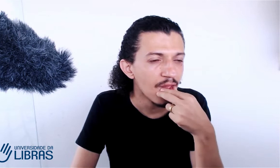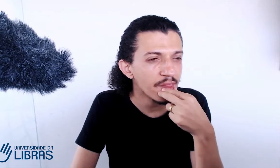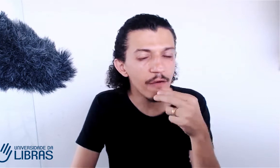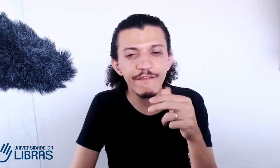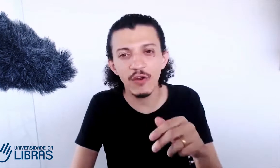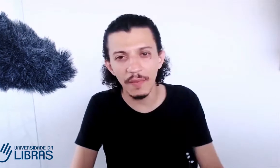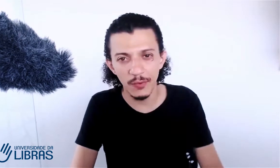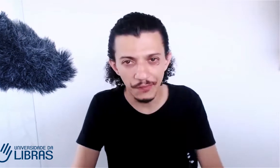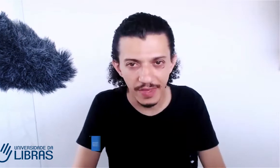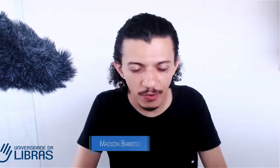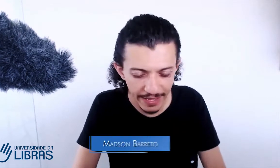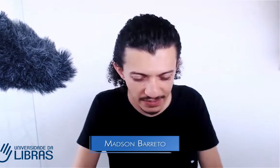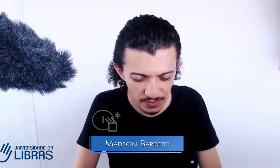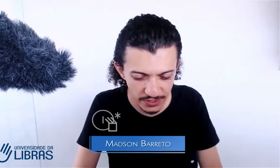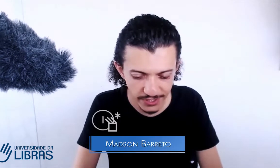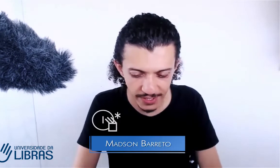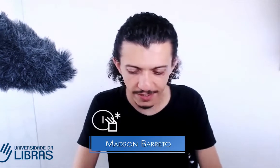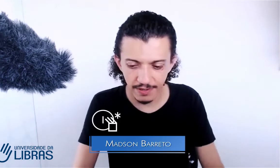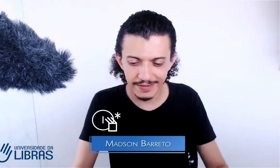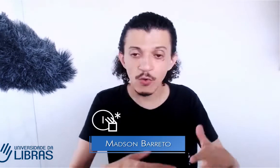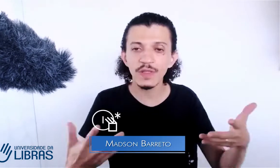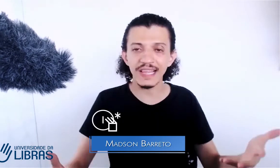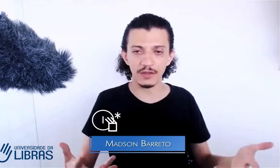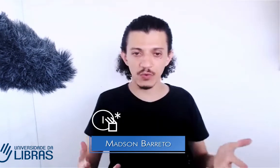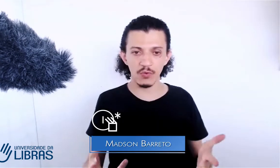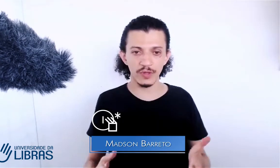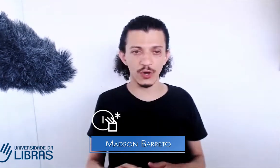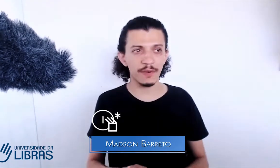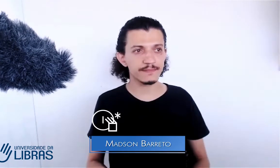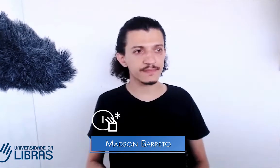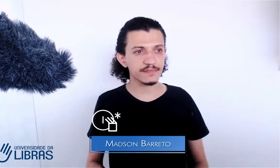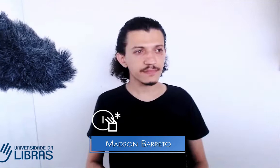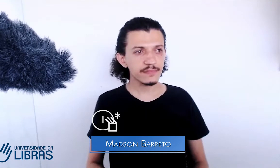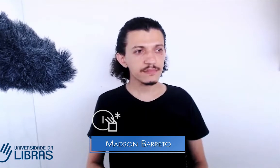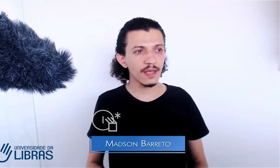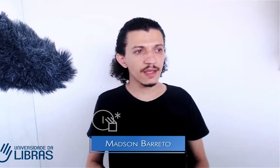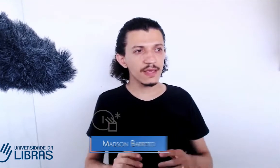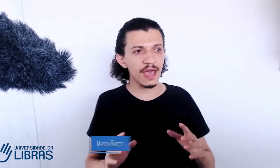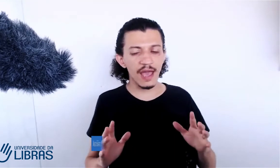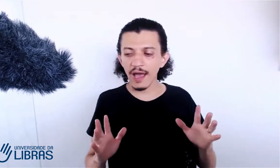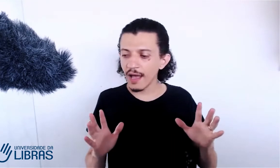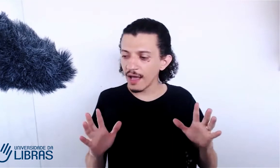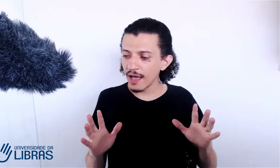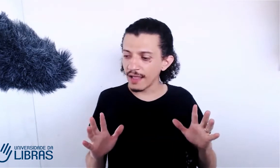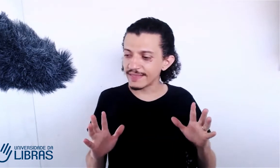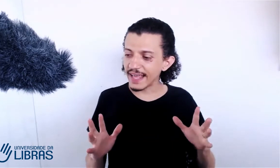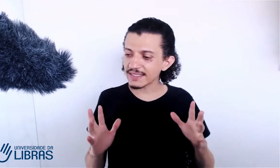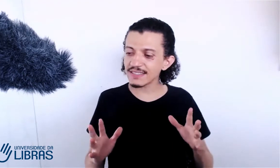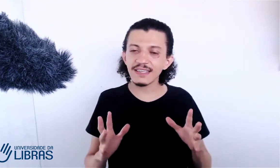Tem um fenômeno que acontece quando a gente tem contato com o idioma, que é ter a sensação